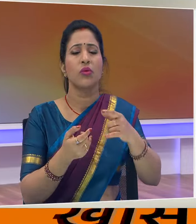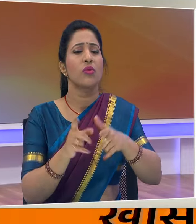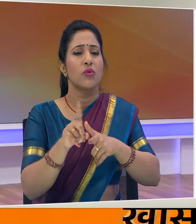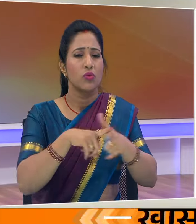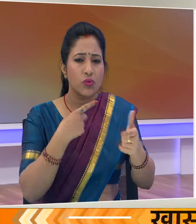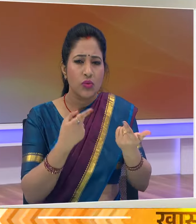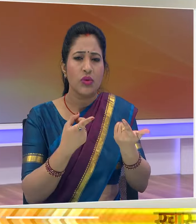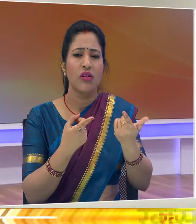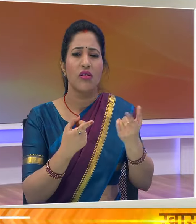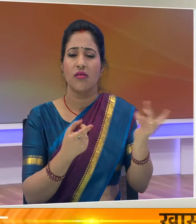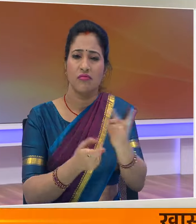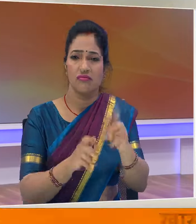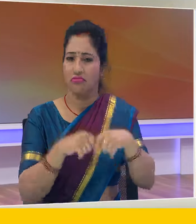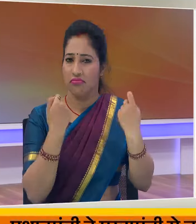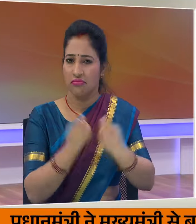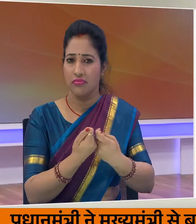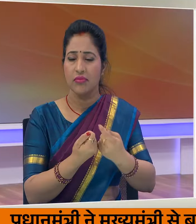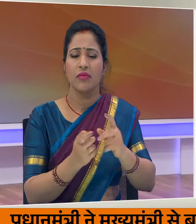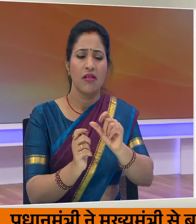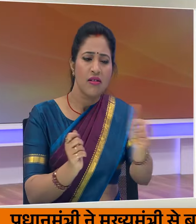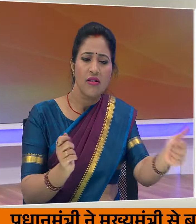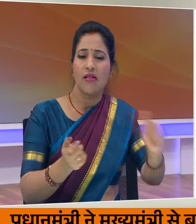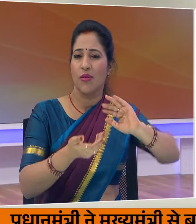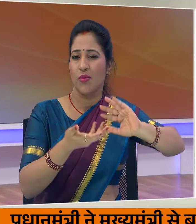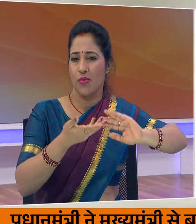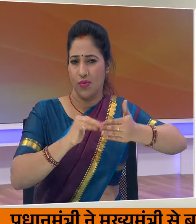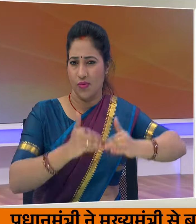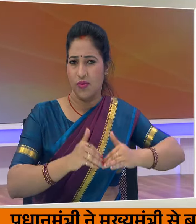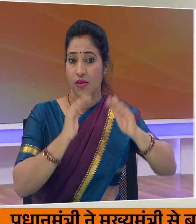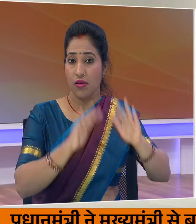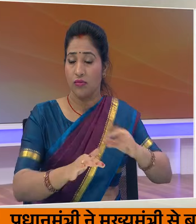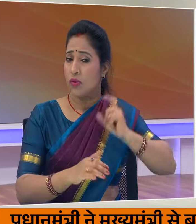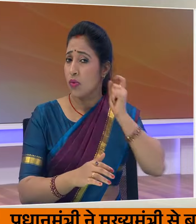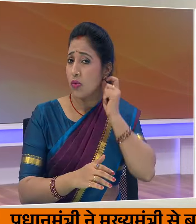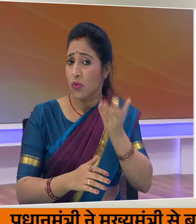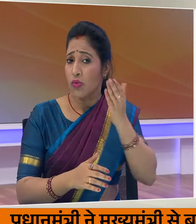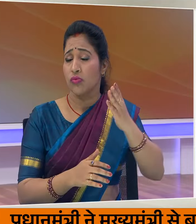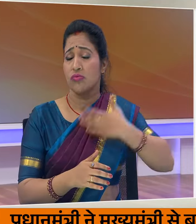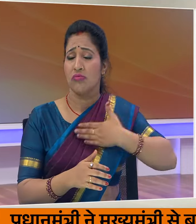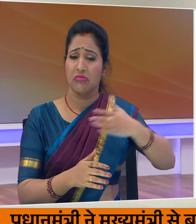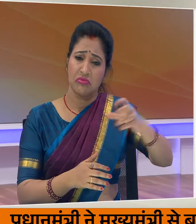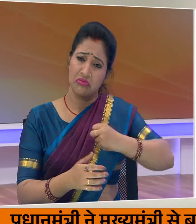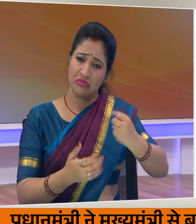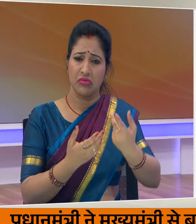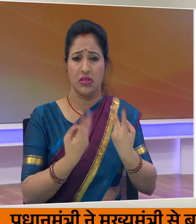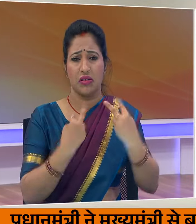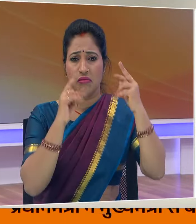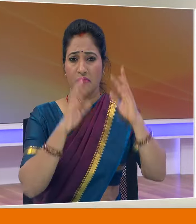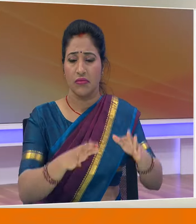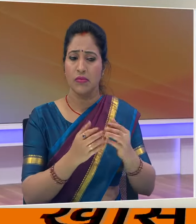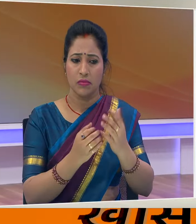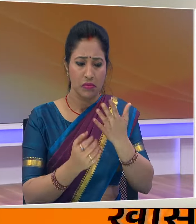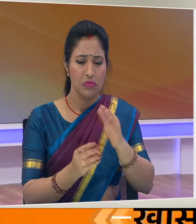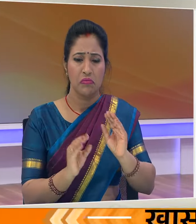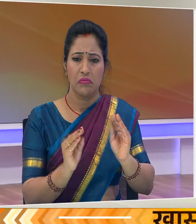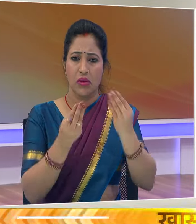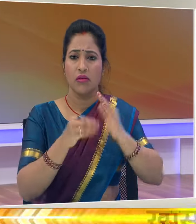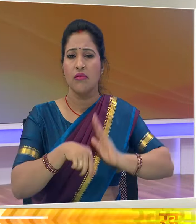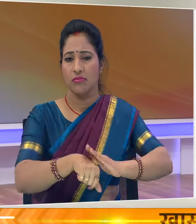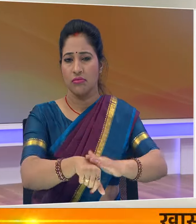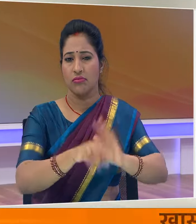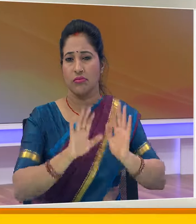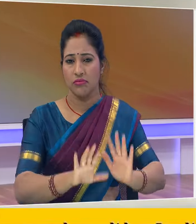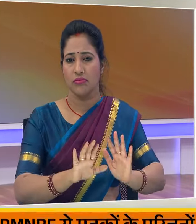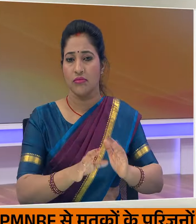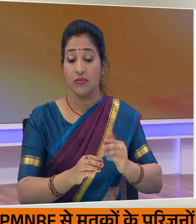हो गया और अदर वर्ल्ड कप्स हो गए उसमें भी हमारे गोल्ड ही ऑलमोस्ट सारे, तो काफ़ी अच्छा था एक्सपीरियंस